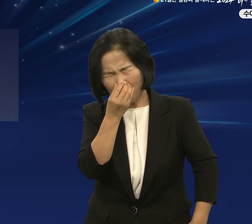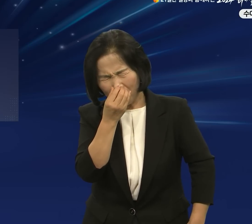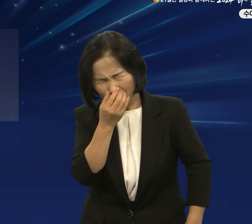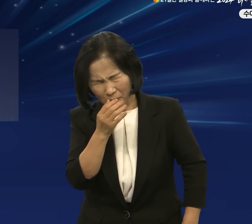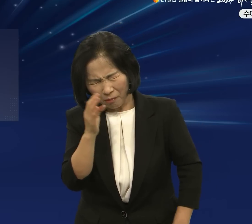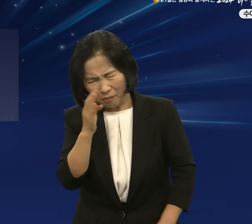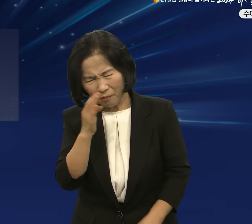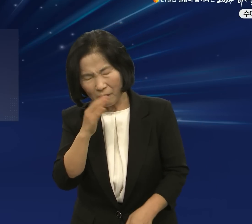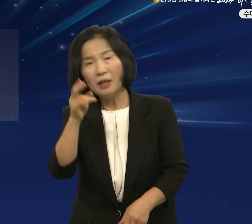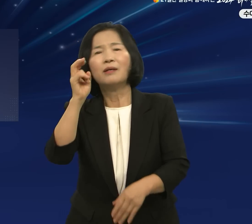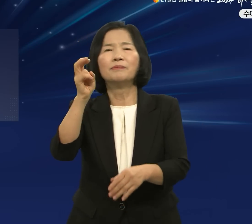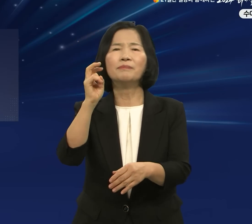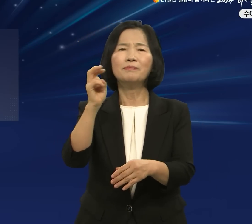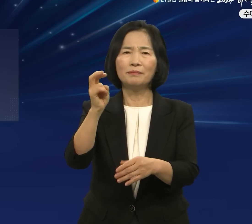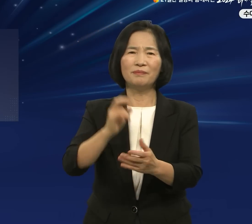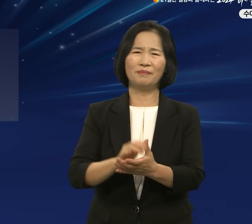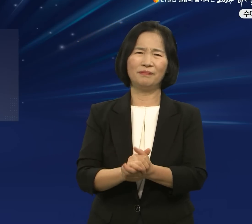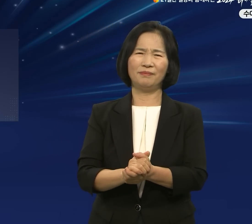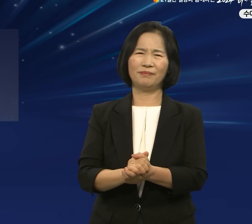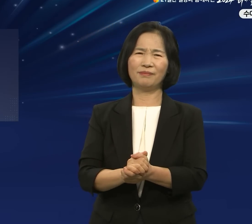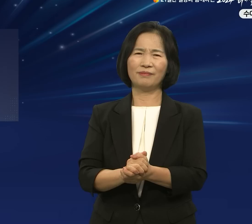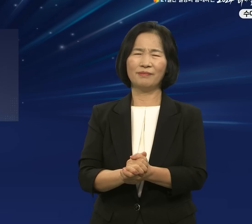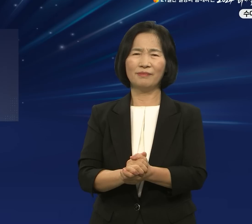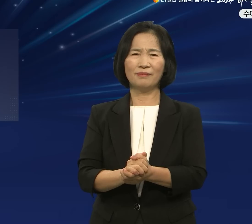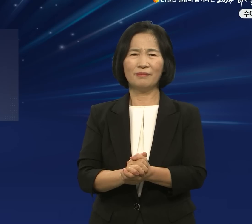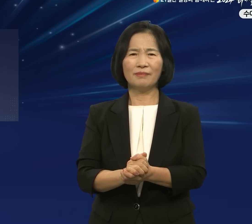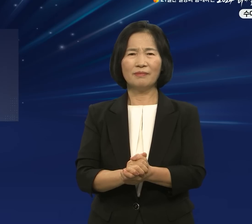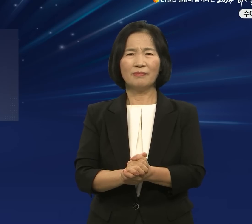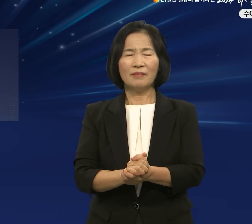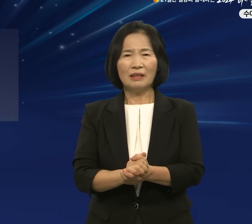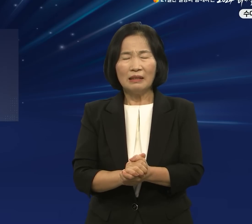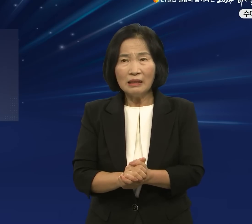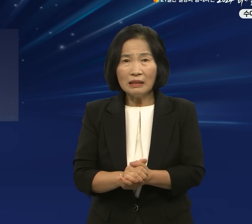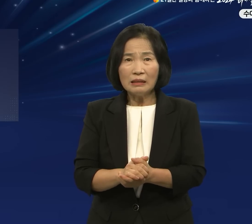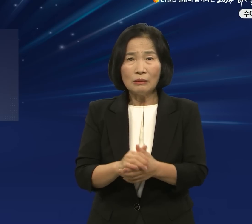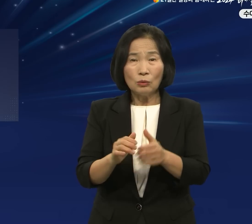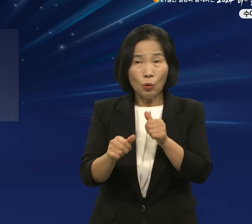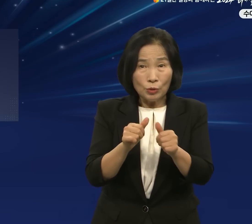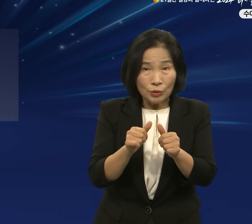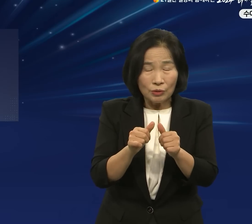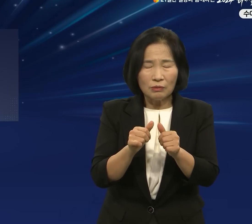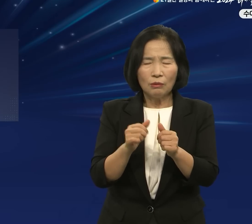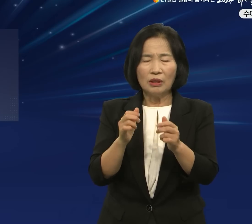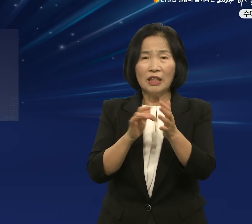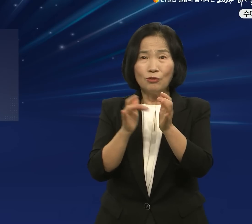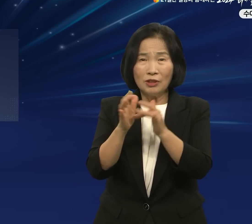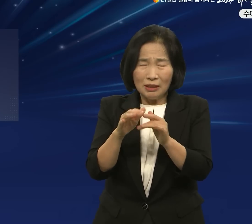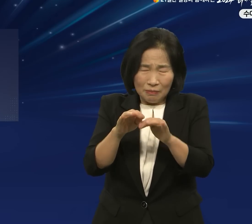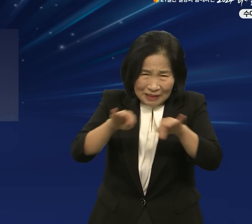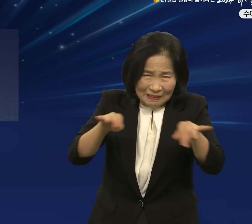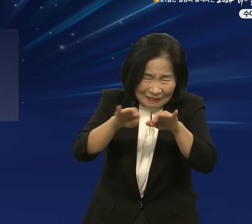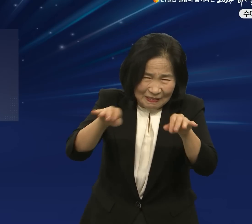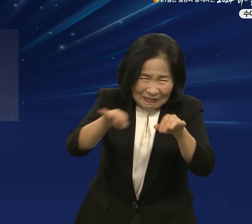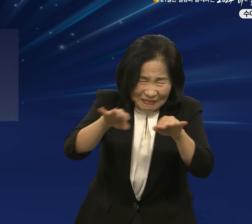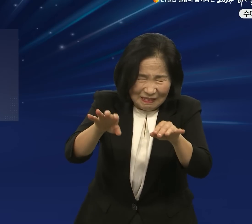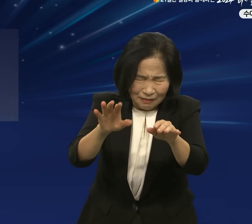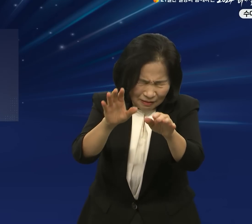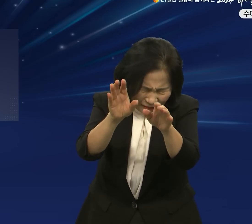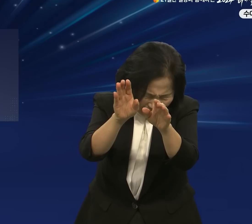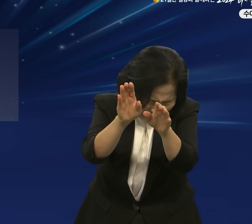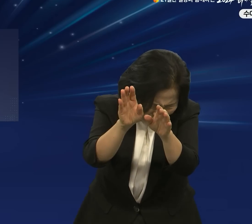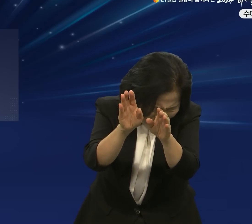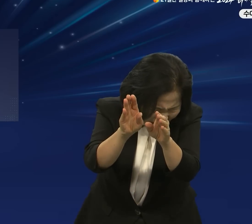찌를 것입니다. 무리를 뚫고 가까스로 예수님에게 와서 예수님의 옷을